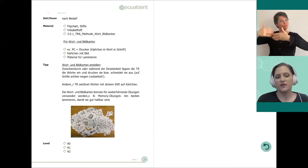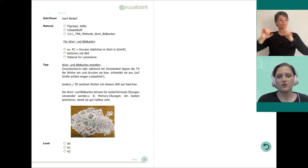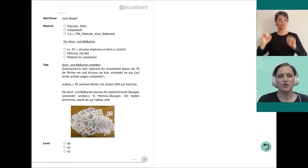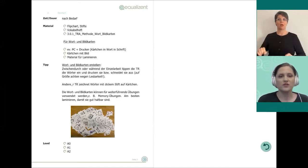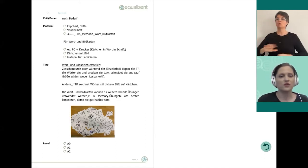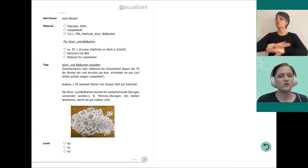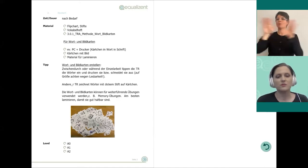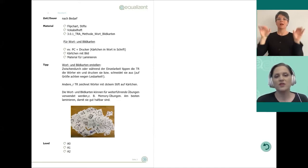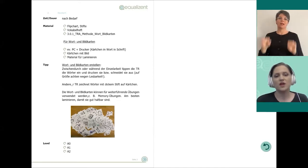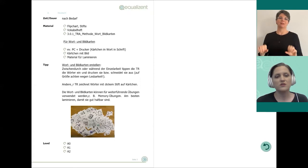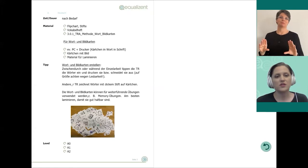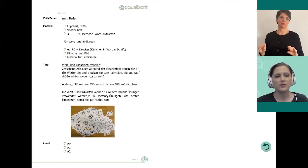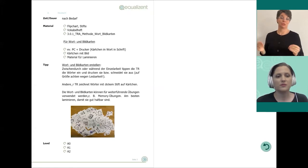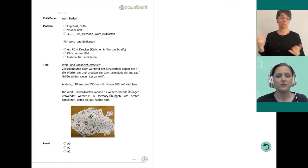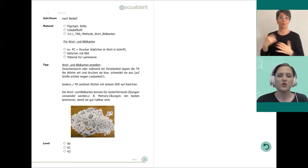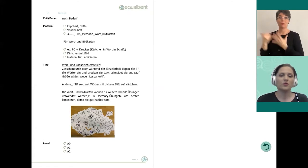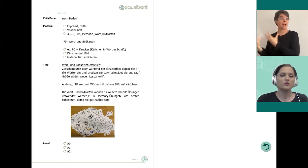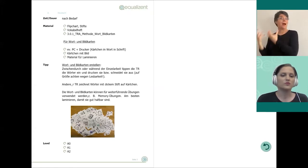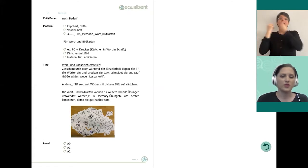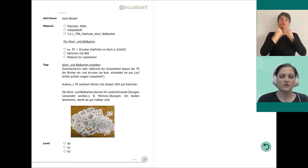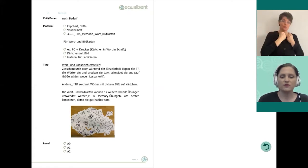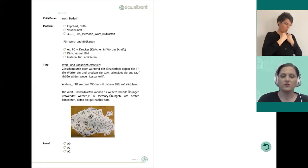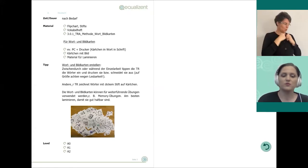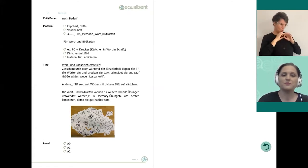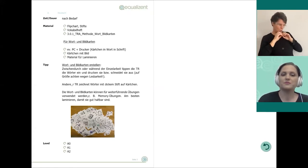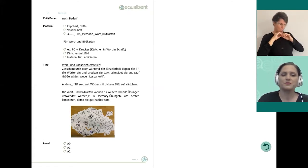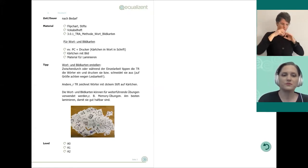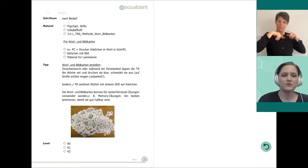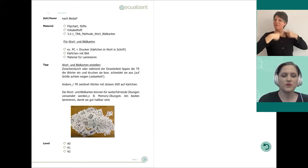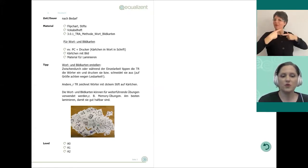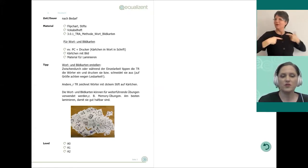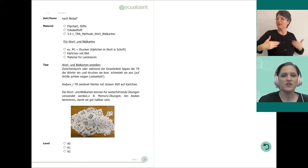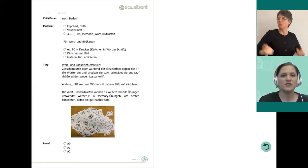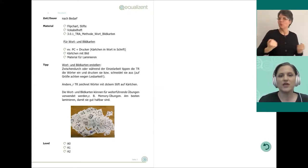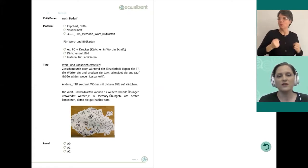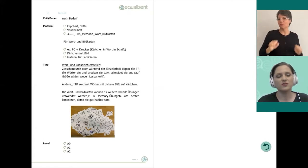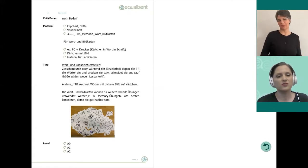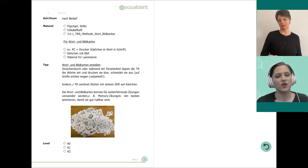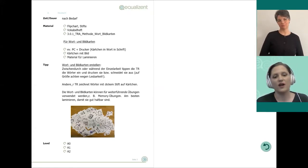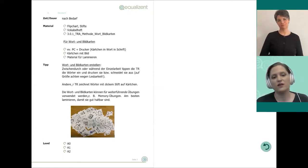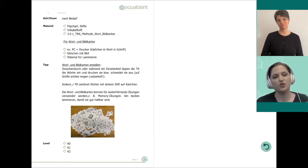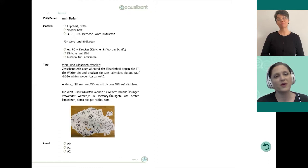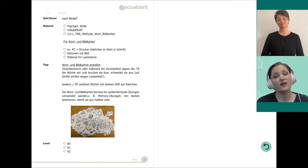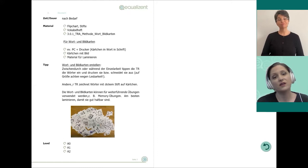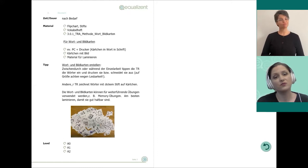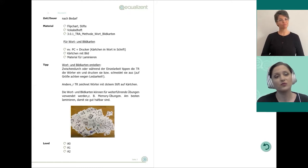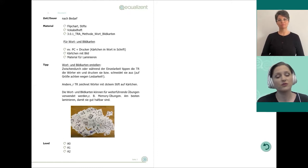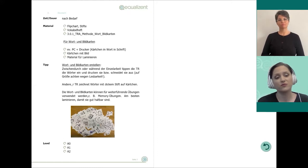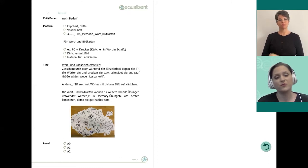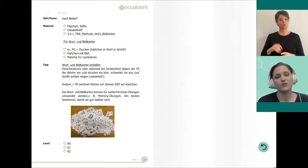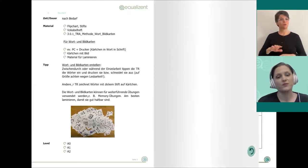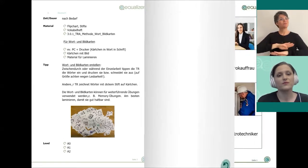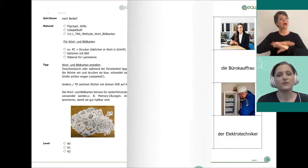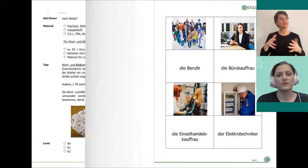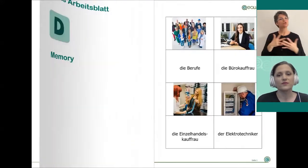überall verwenden können. Sie können es auch mit nach Hause nehmen und dort weiter üben. Und das zieht sich eigentlich durch alle Sprachlevel durch,